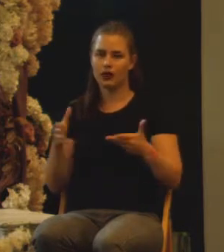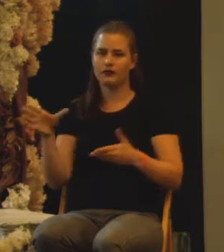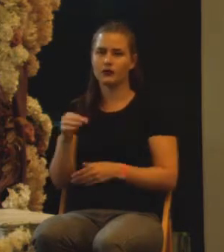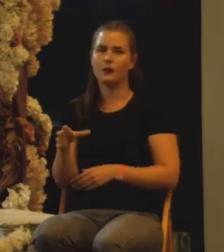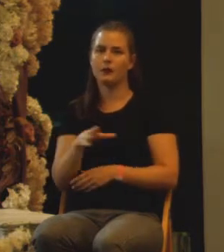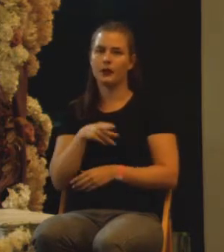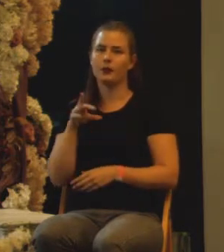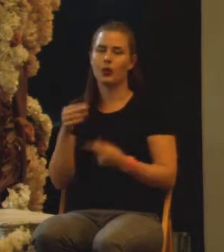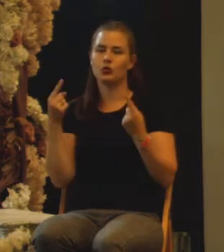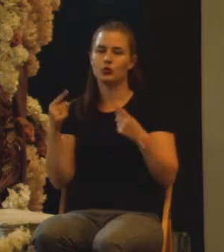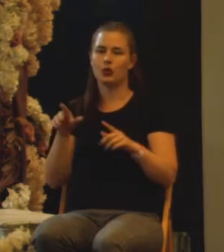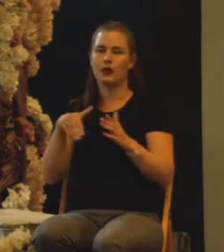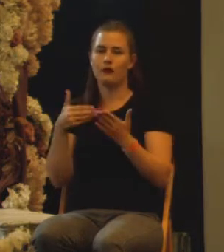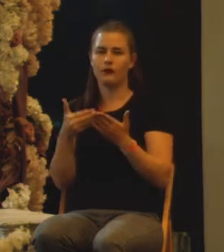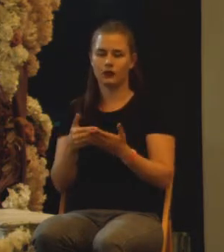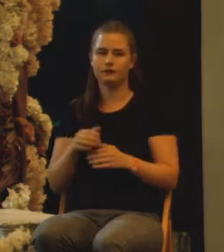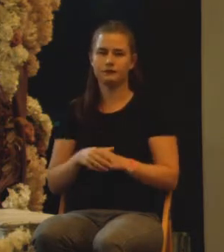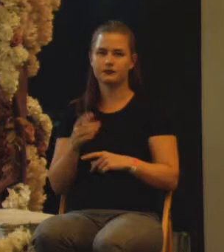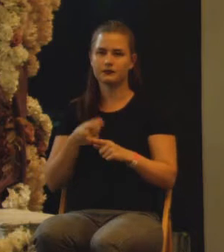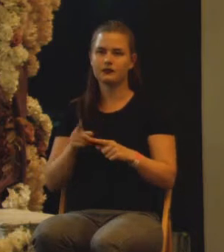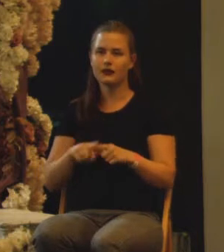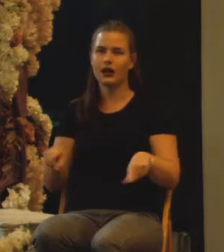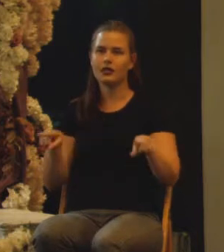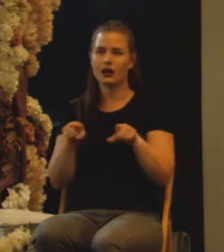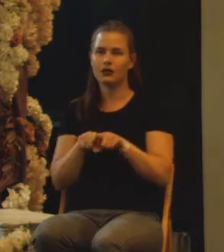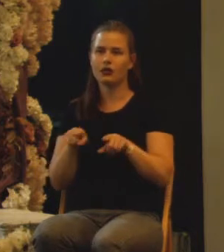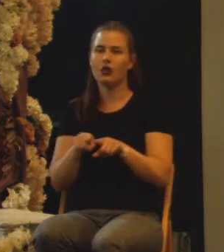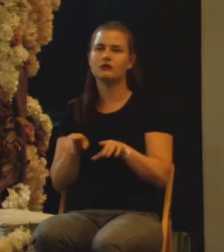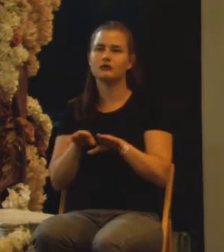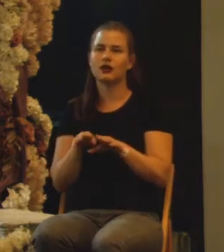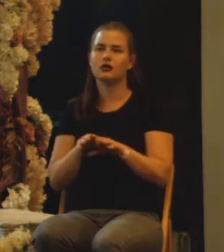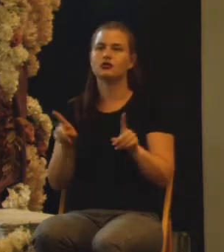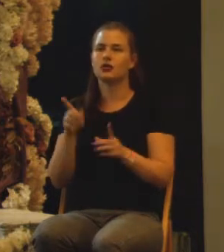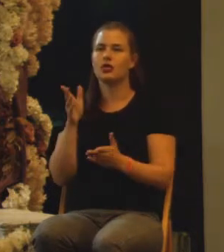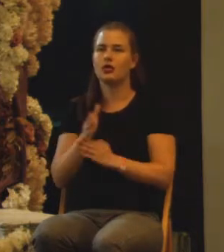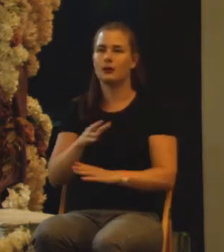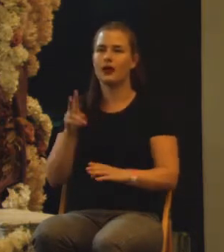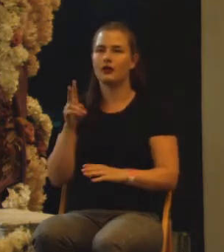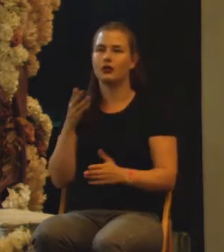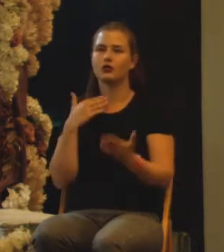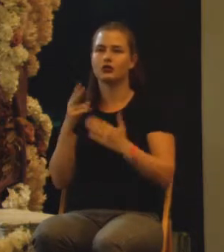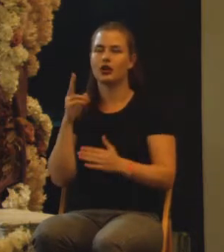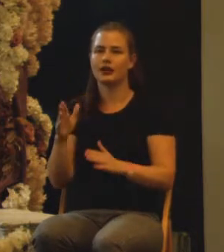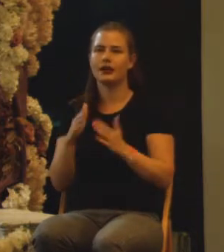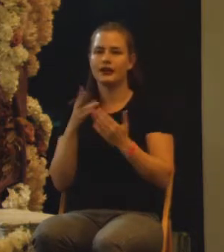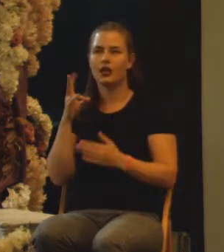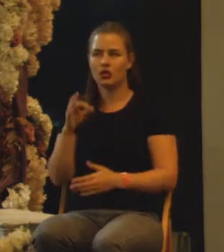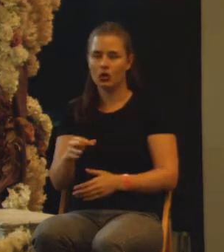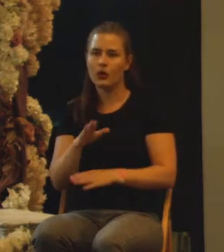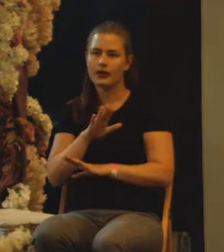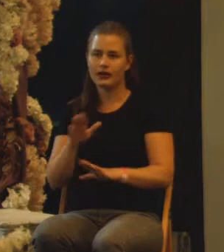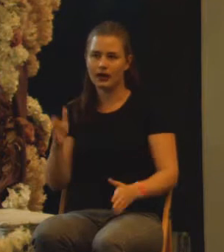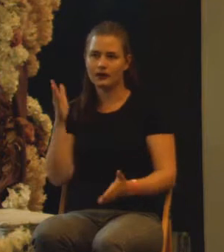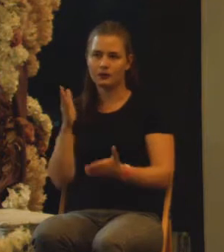по-другому. Вот. Ну, это такое, казалось бы, что это не имеет отношения к книге, но нет, елки-палки, это